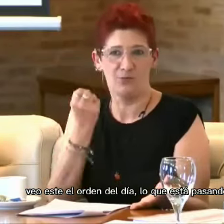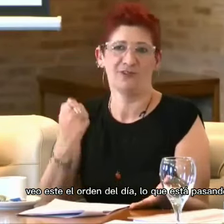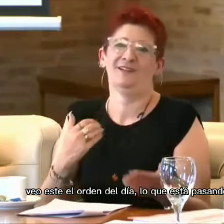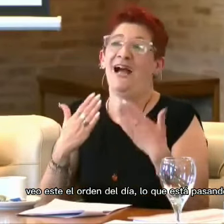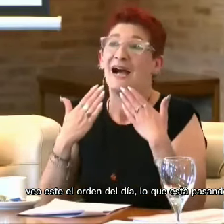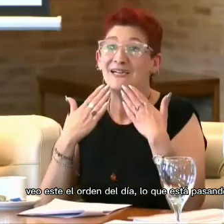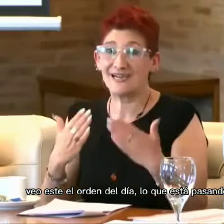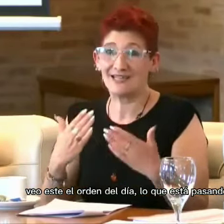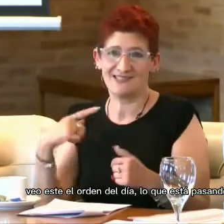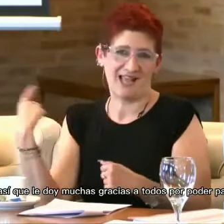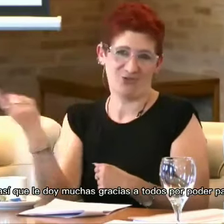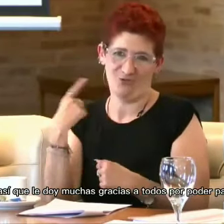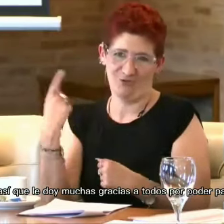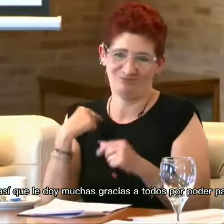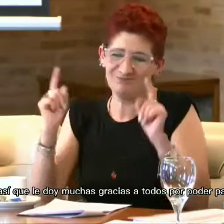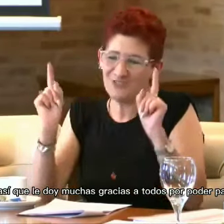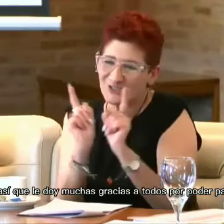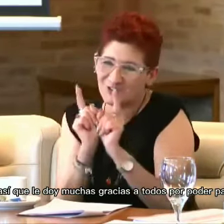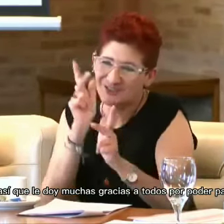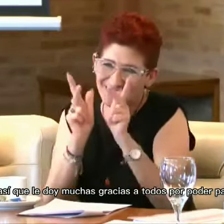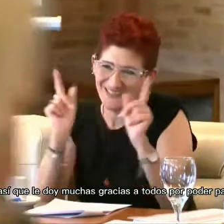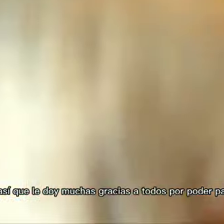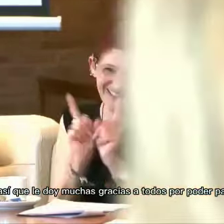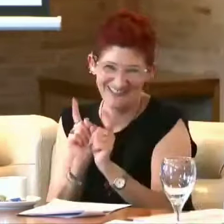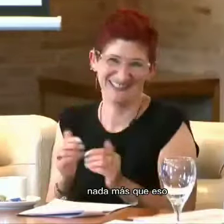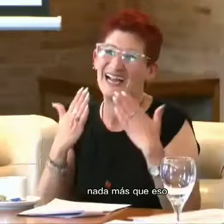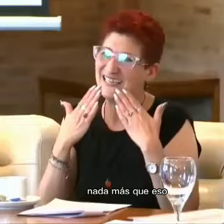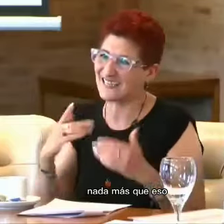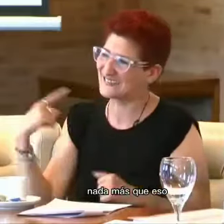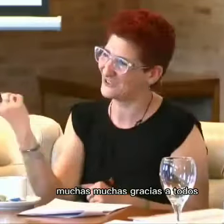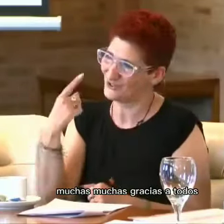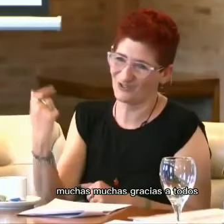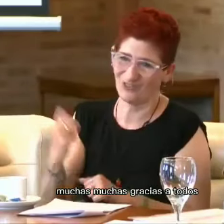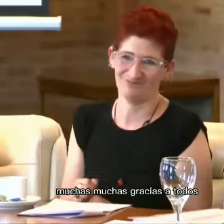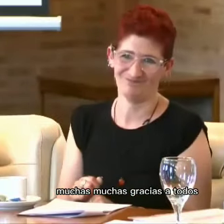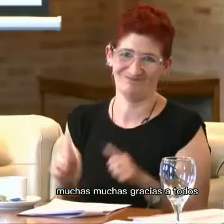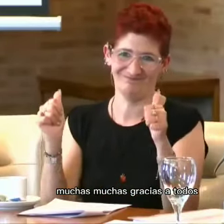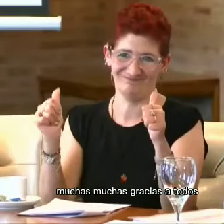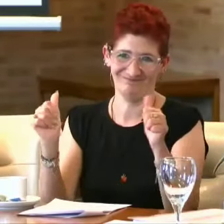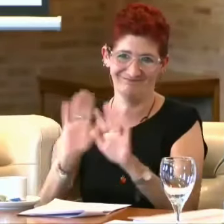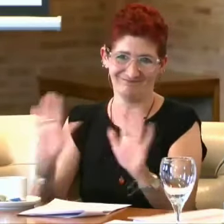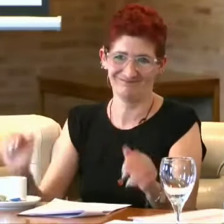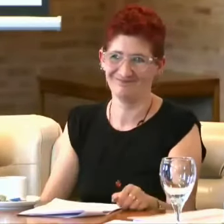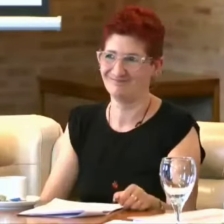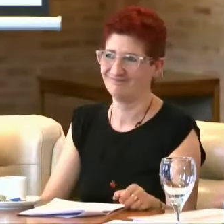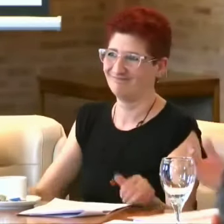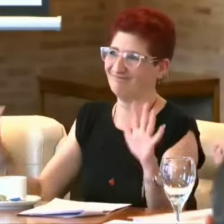del día, lo que está pasando, así que le doy muchas gracias a todos por poder participar. Nada más que eso. Muchas, muchas gracias a todos.